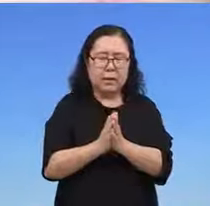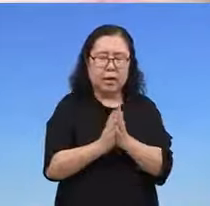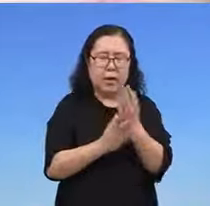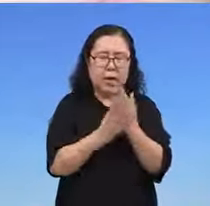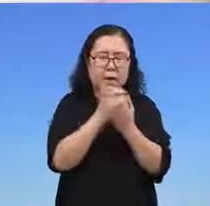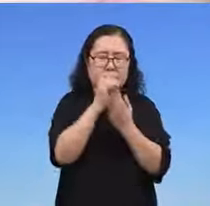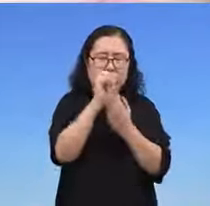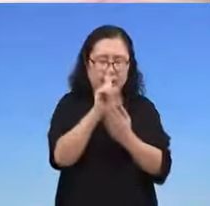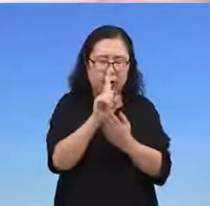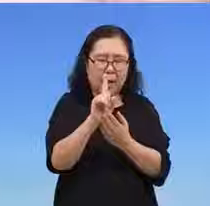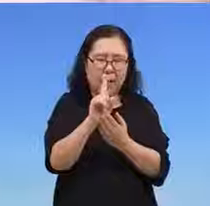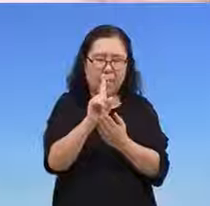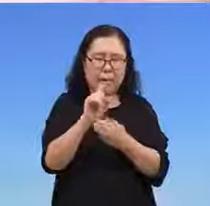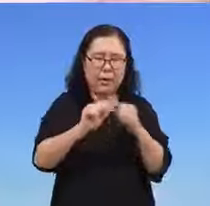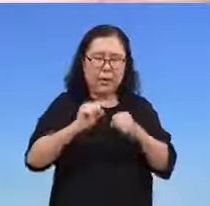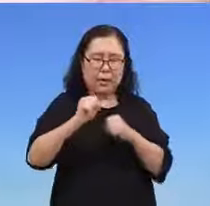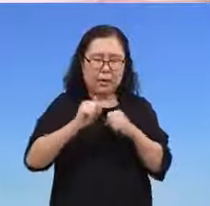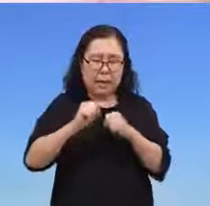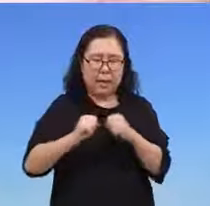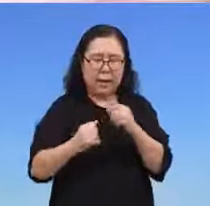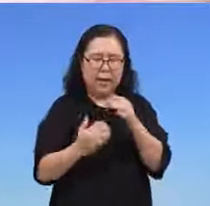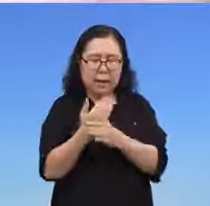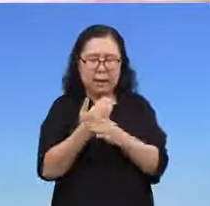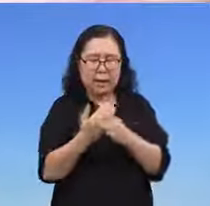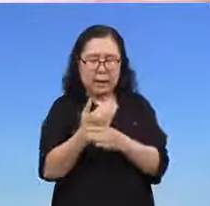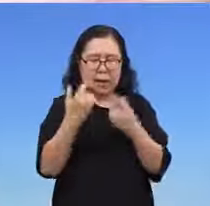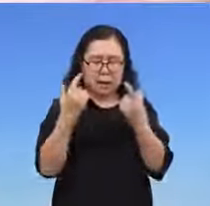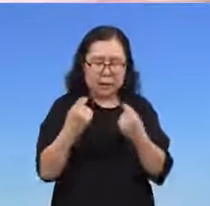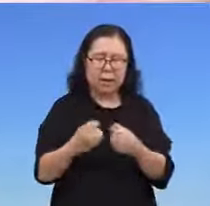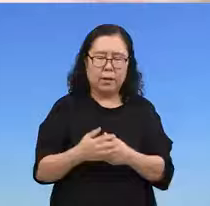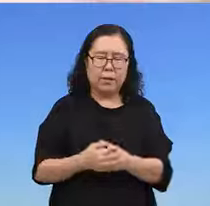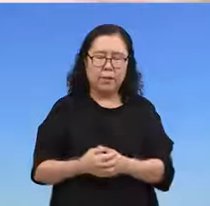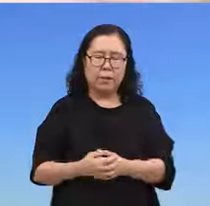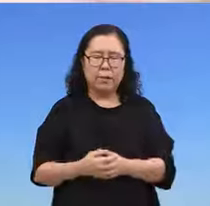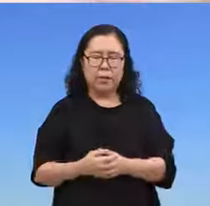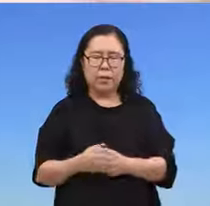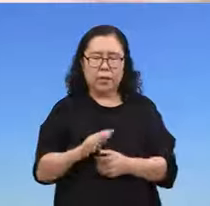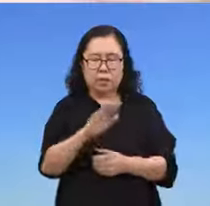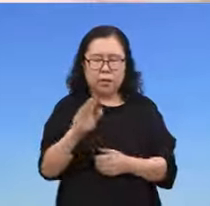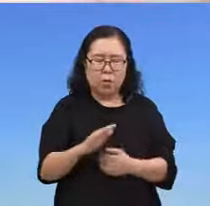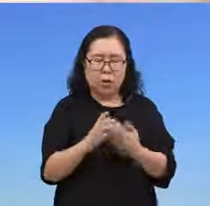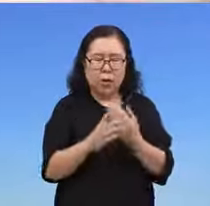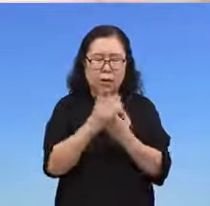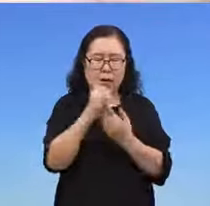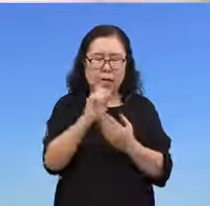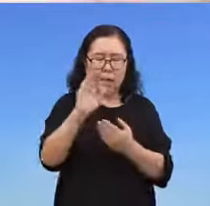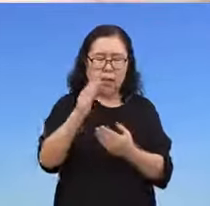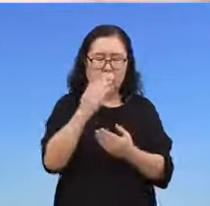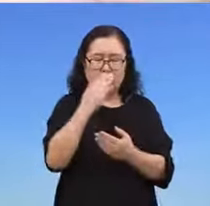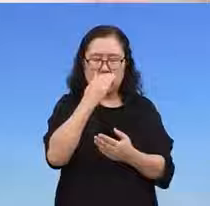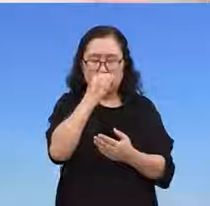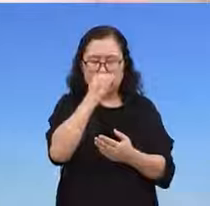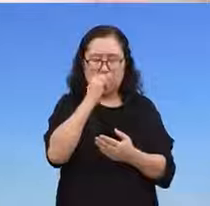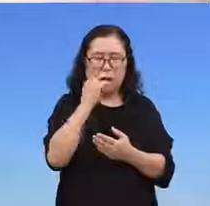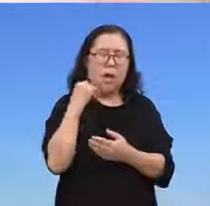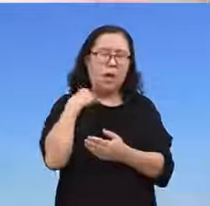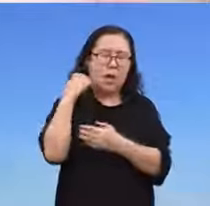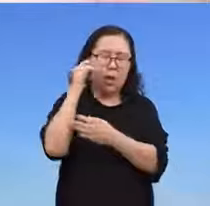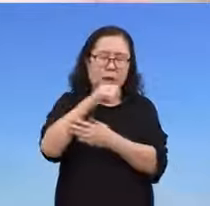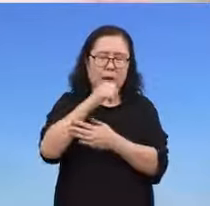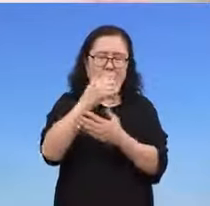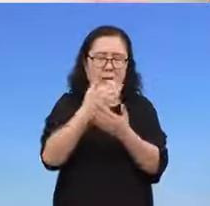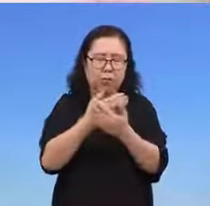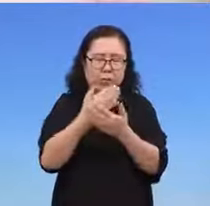성령의 하나님의 역사하심으로 서로 사랑하고 용서하며 서로 사랑하고 용납하는 하나님을